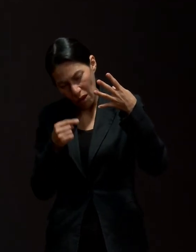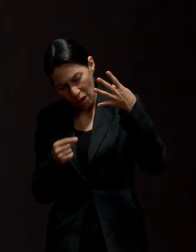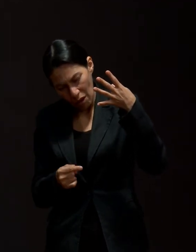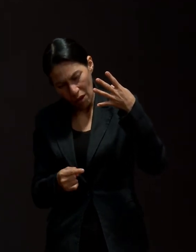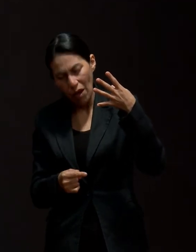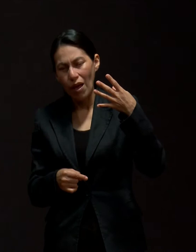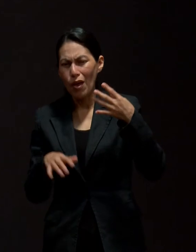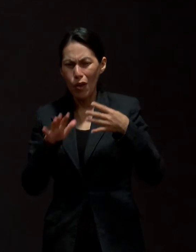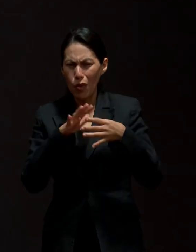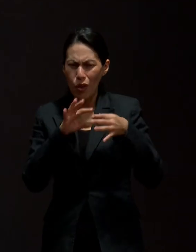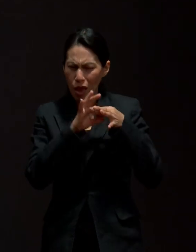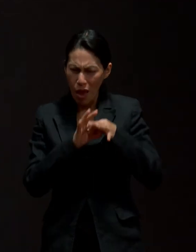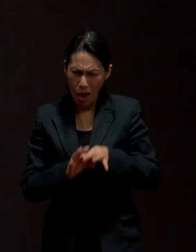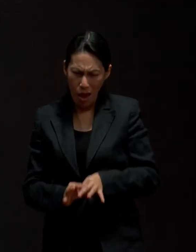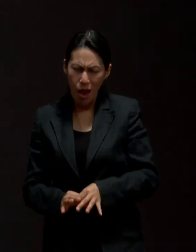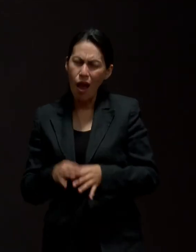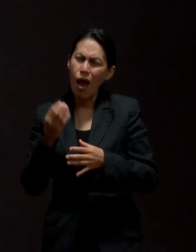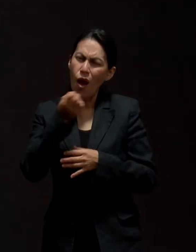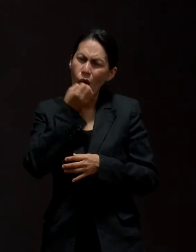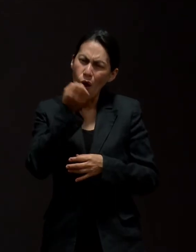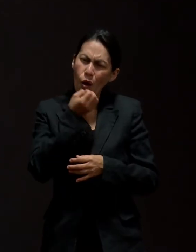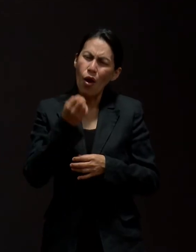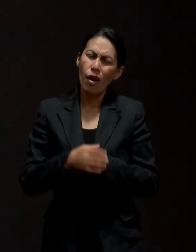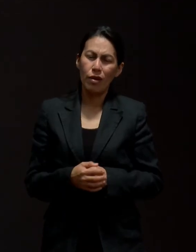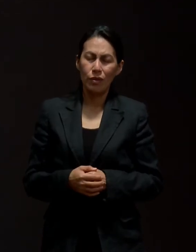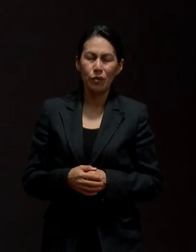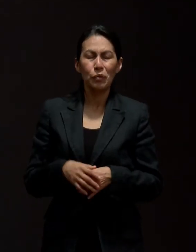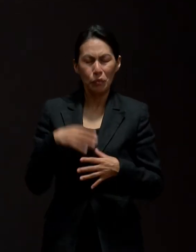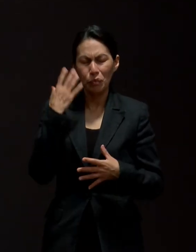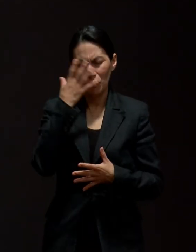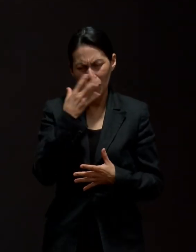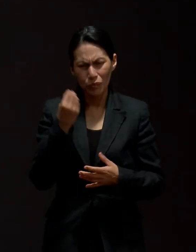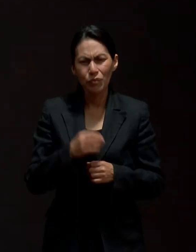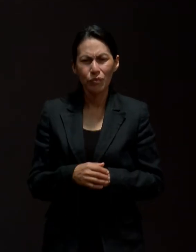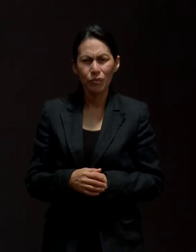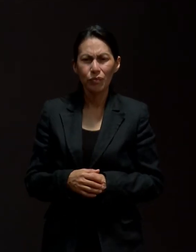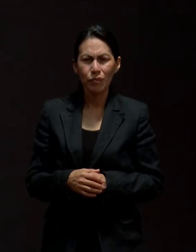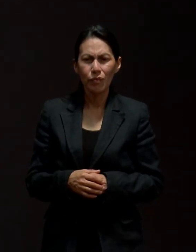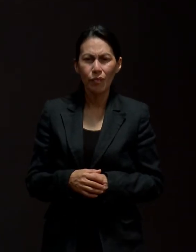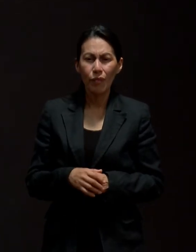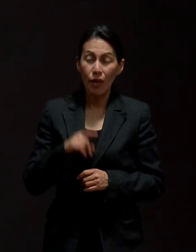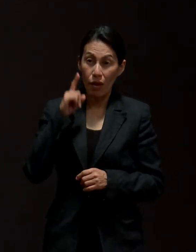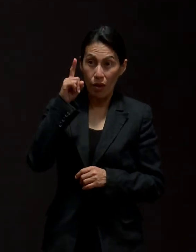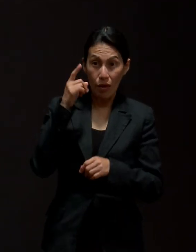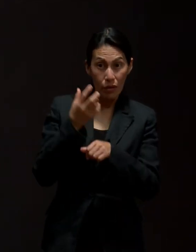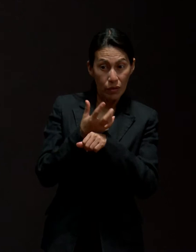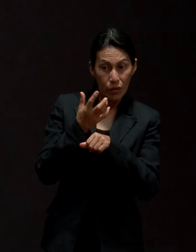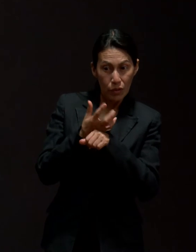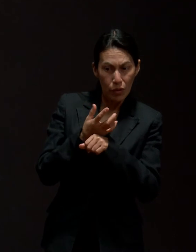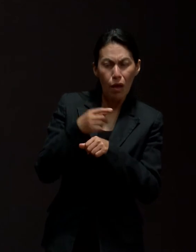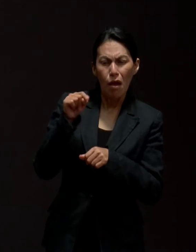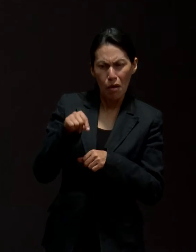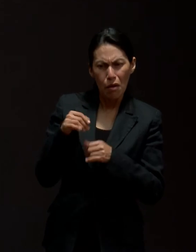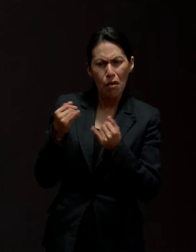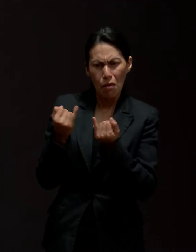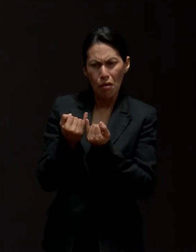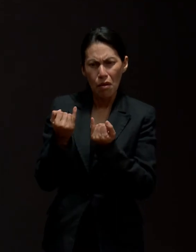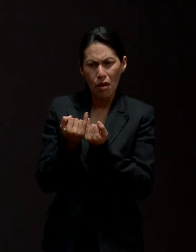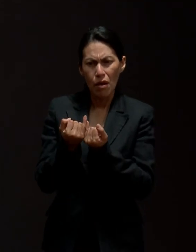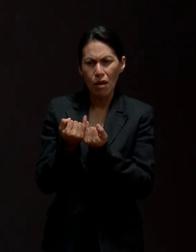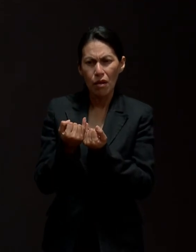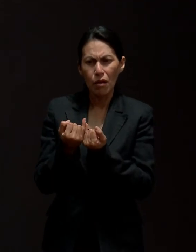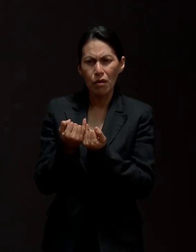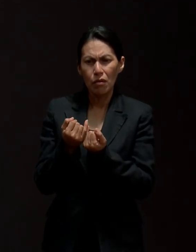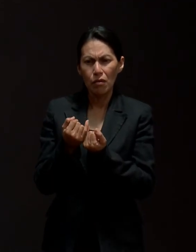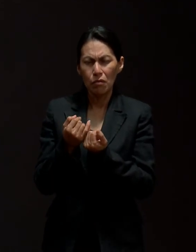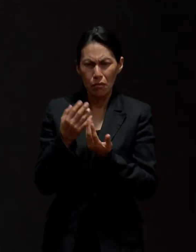estamos orando por este motivo especial. Y así es. Es como una oración en cadena. ¡Guau! Sí, lo empezamos